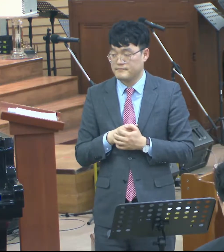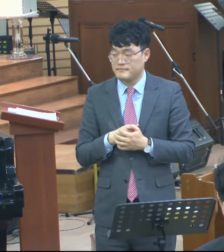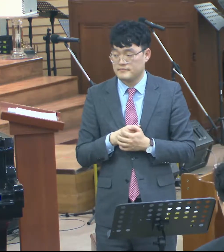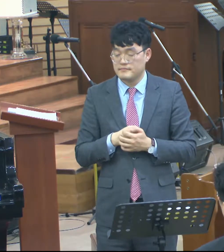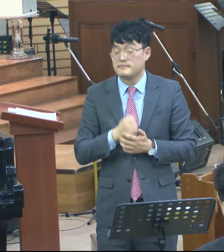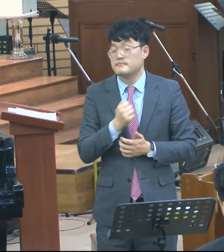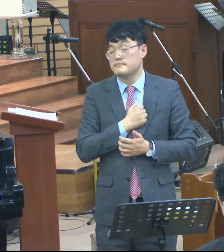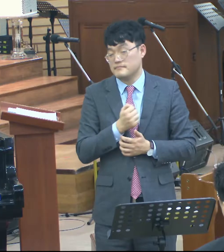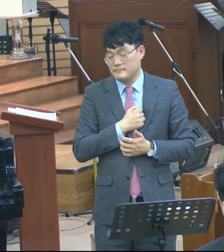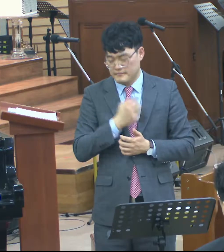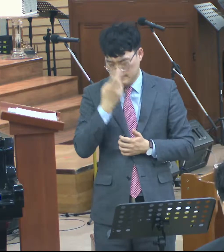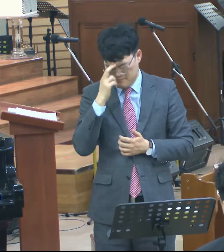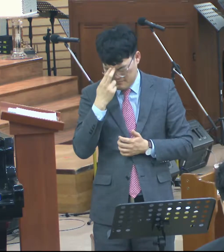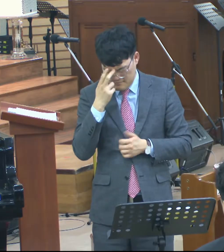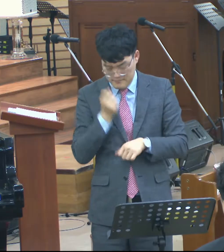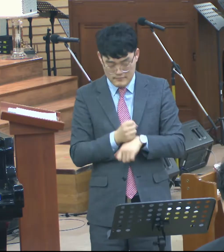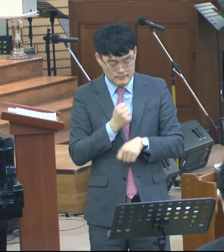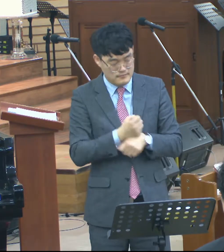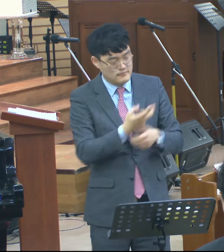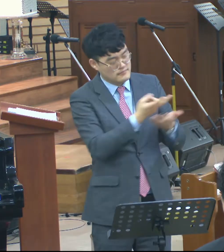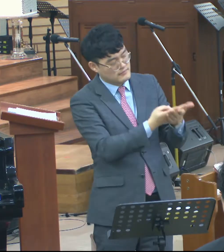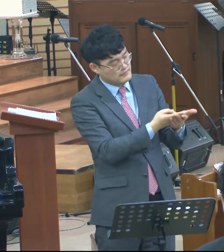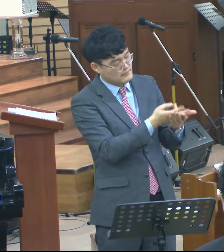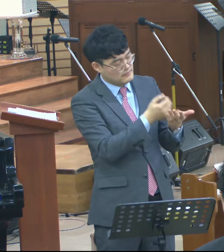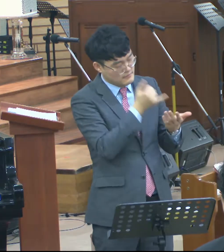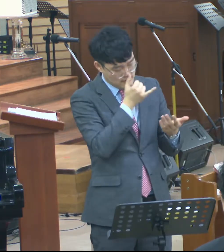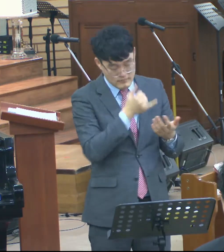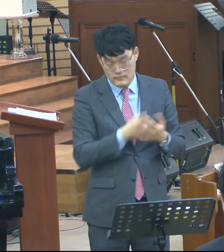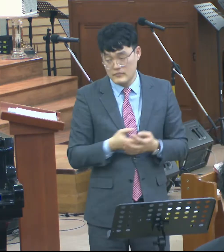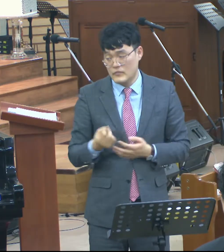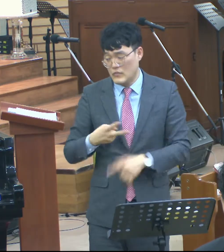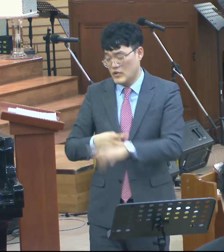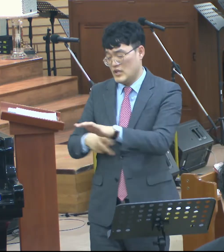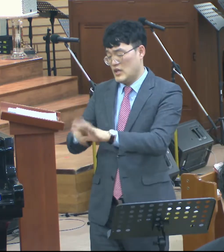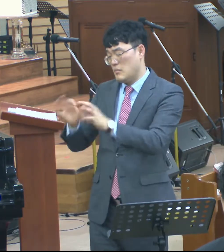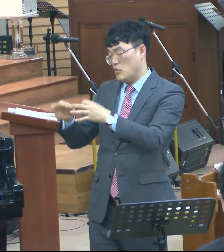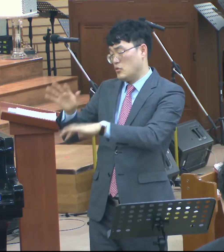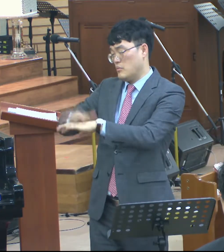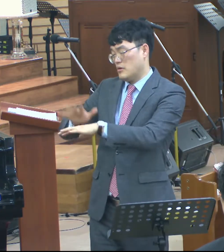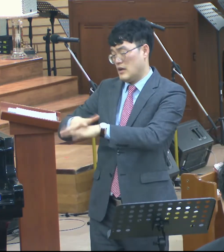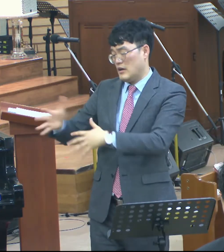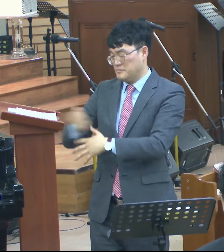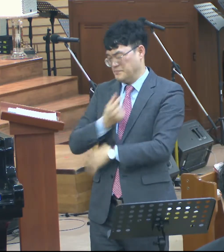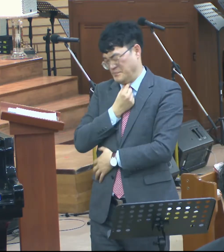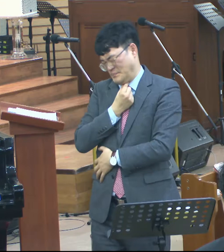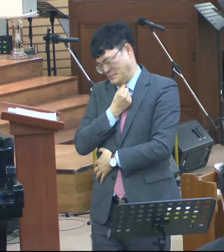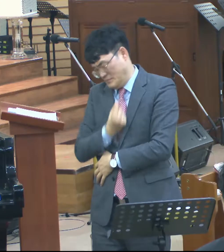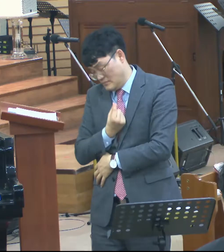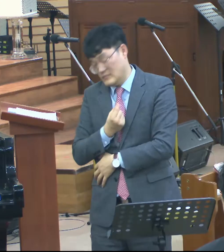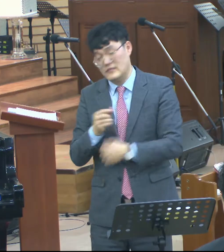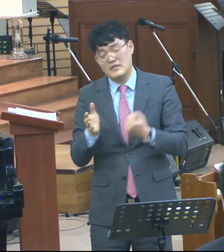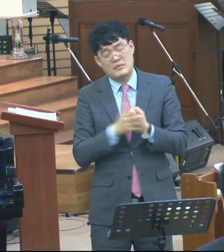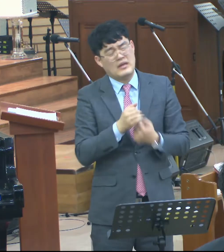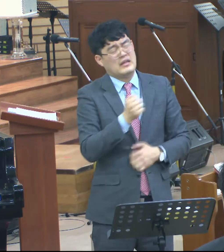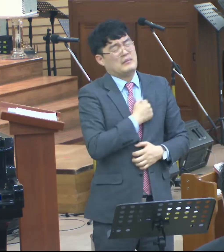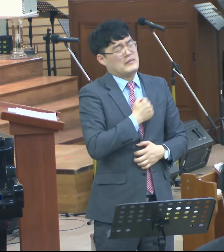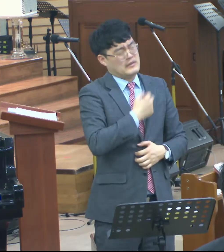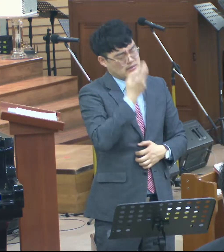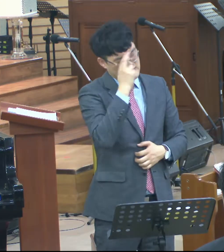막 걱정하면서 갔는데 금방 마음이 또 이 포도원을 갖고 싶은 마음이 젖어갖고 또 답답하고